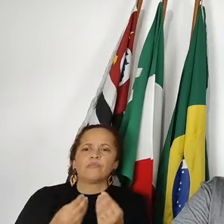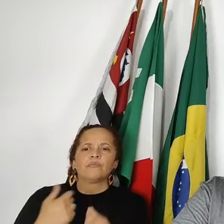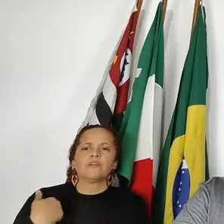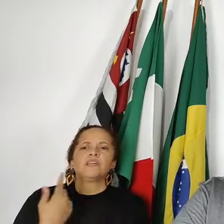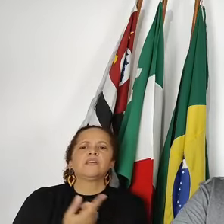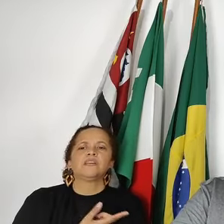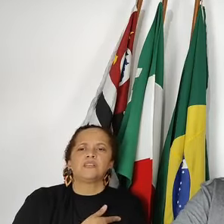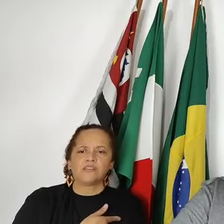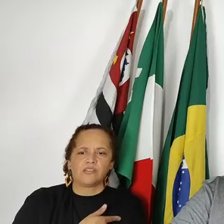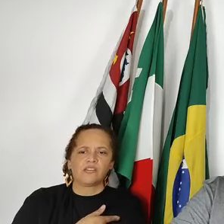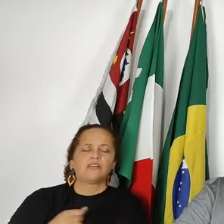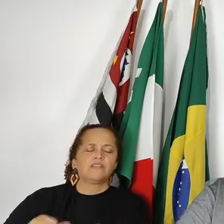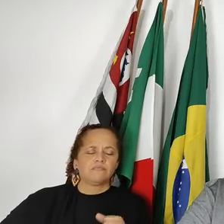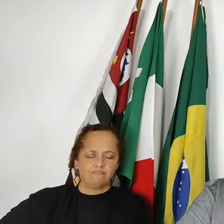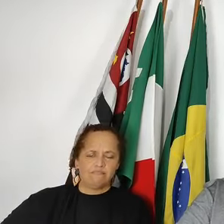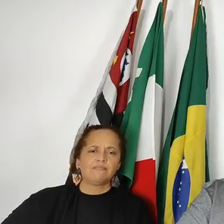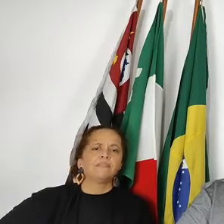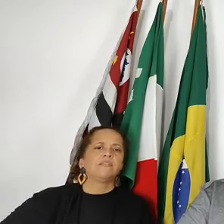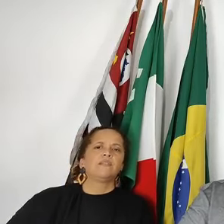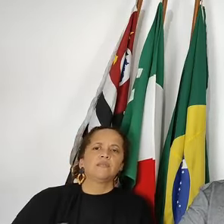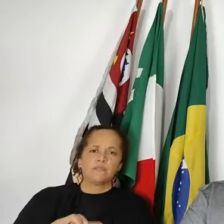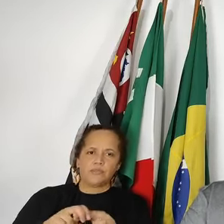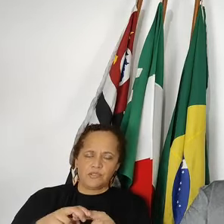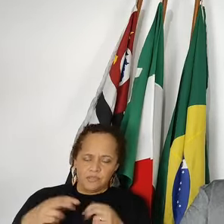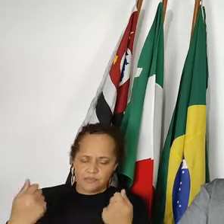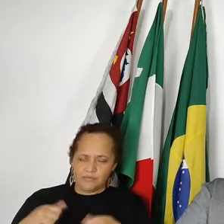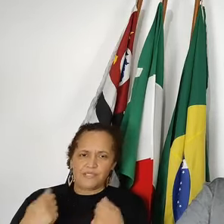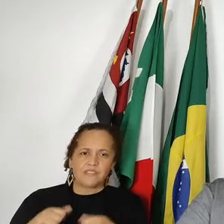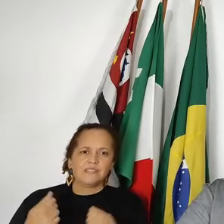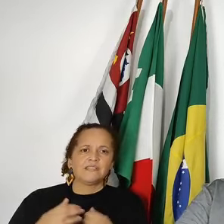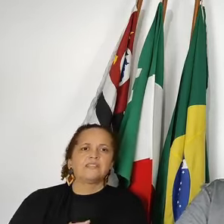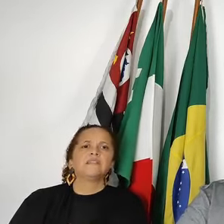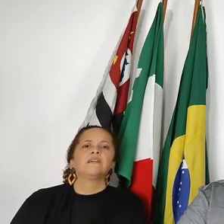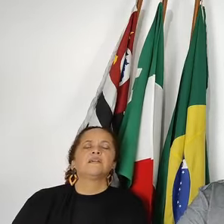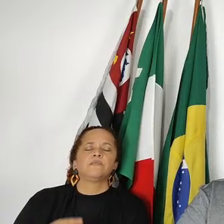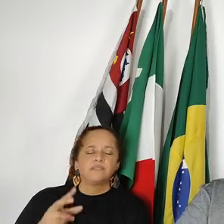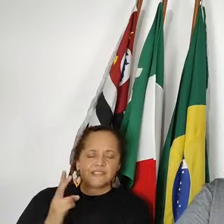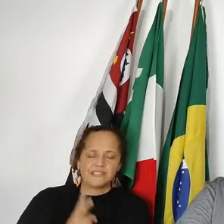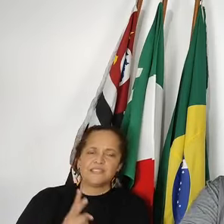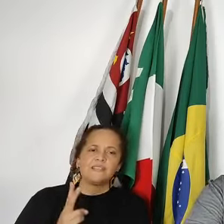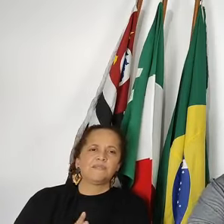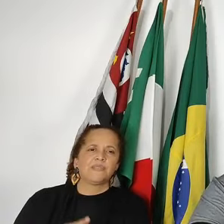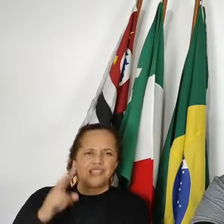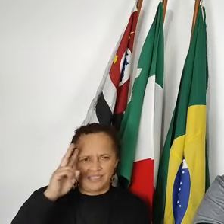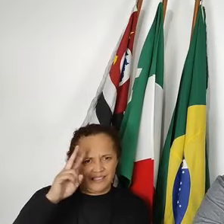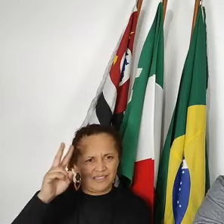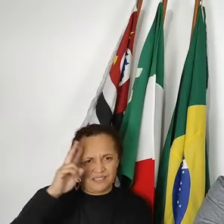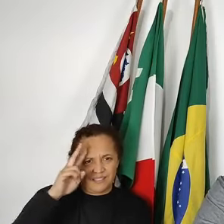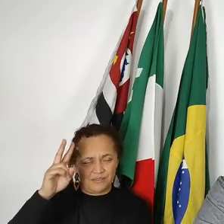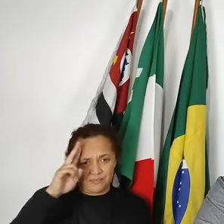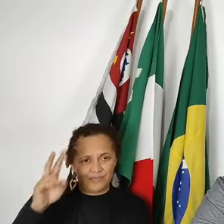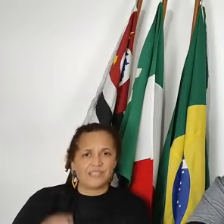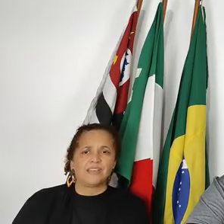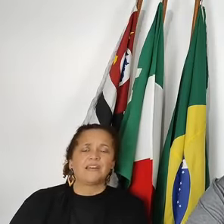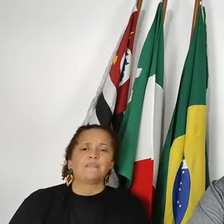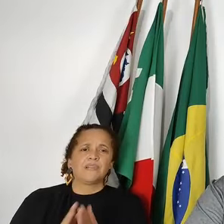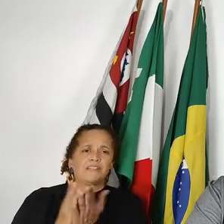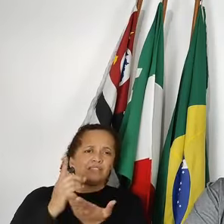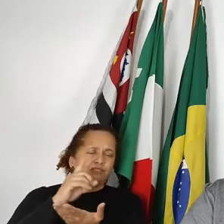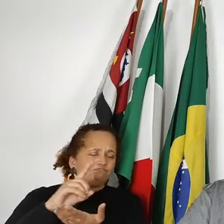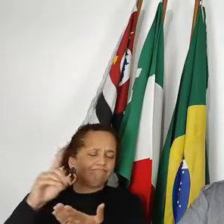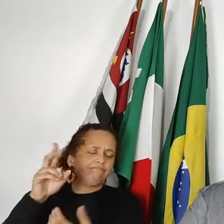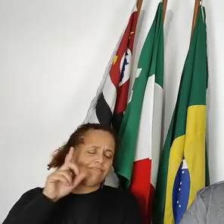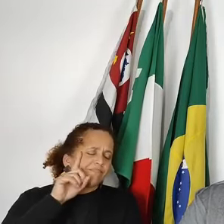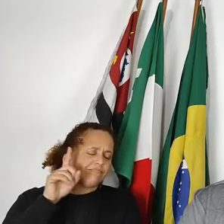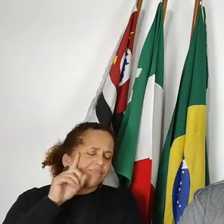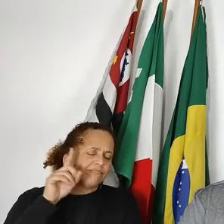temos que nos posicionar e trazer isso como hábito de vida, meditar de dia e de noite, trazer essa palavra todos os